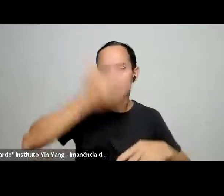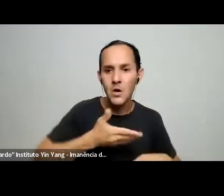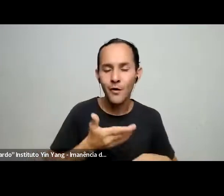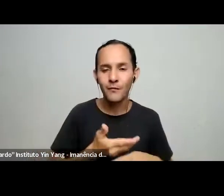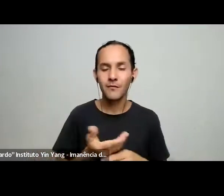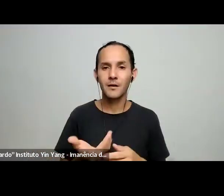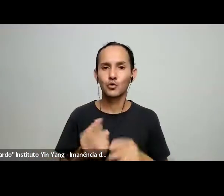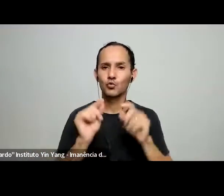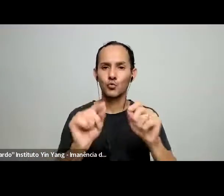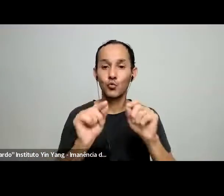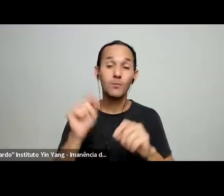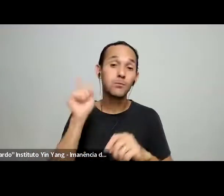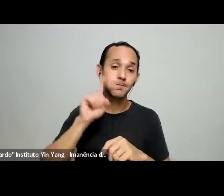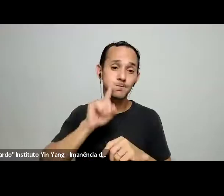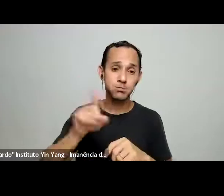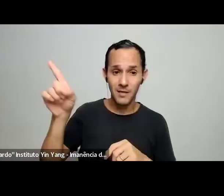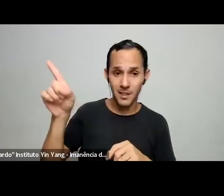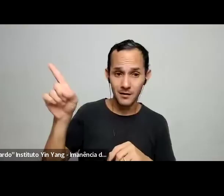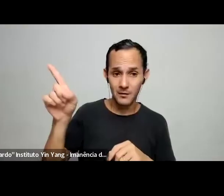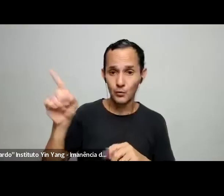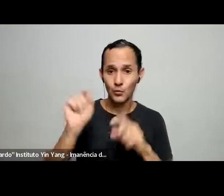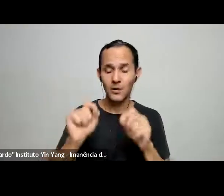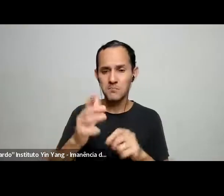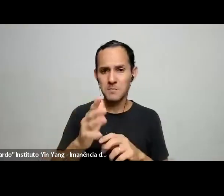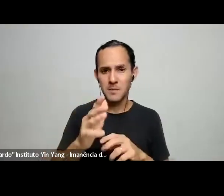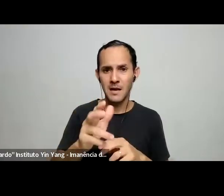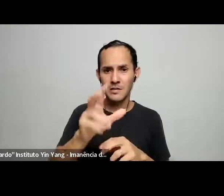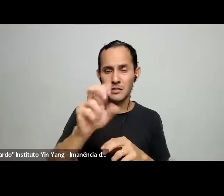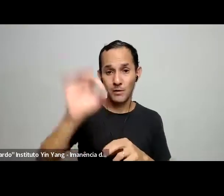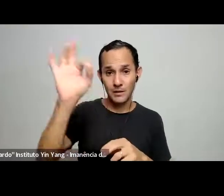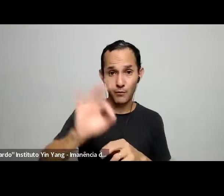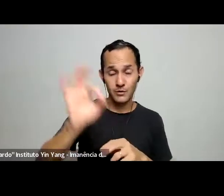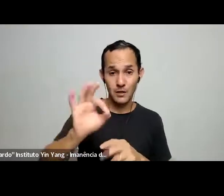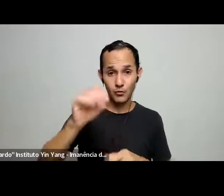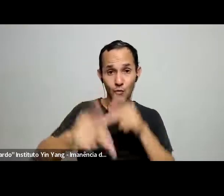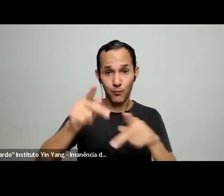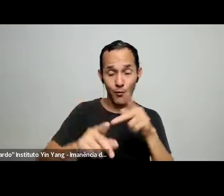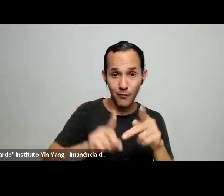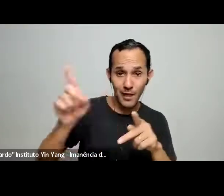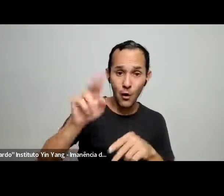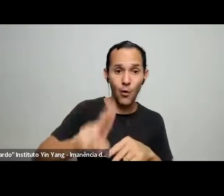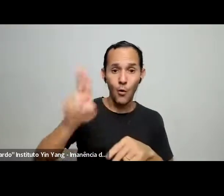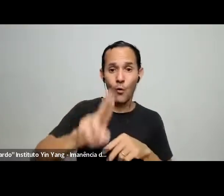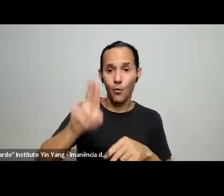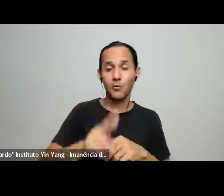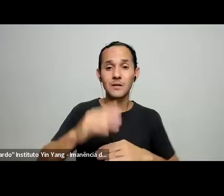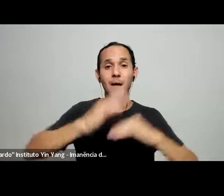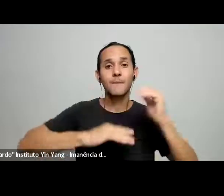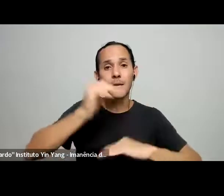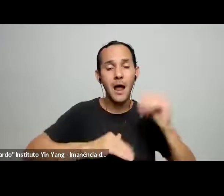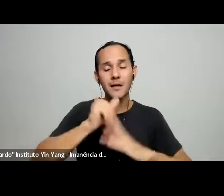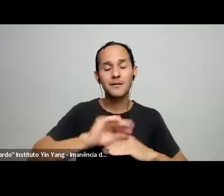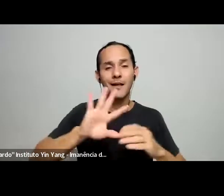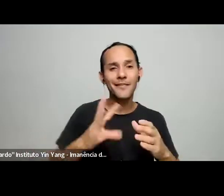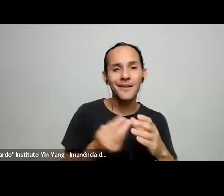que nos Estados Unidos, por exemplo, mais de 50% da população se utiliza dessas práticas integrativas de